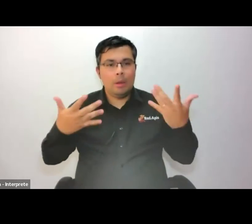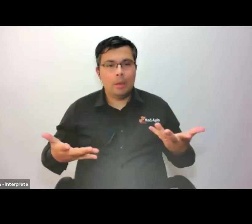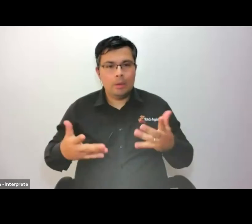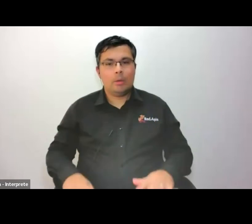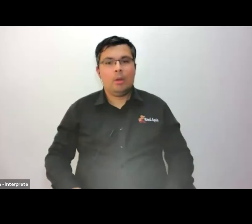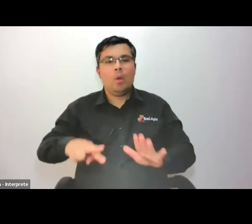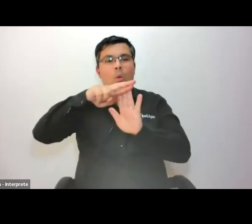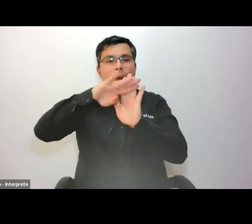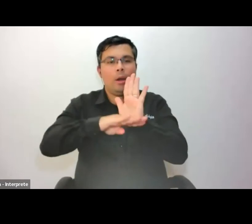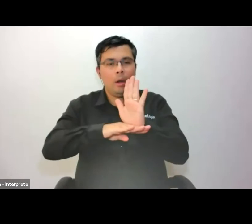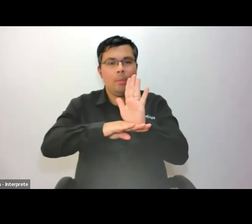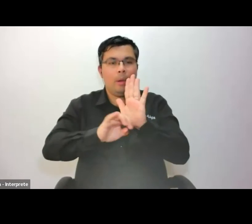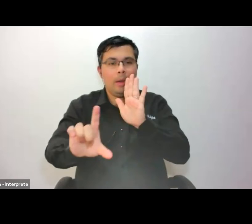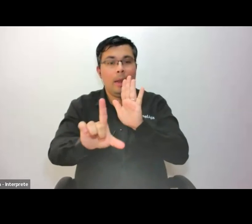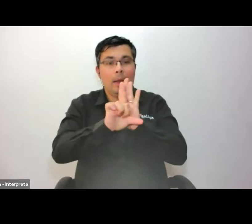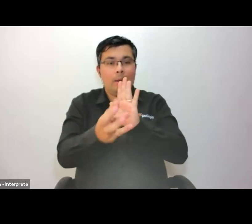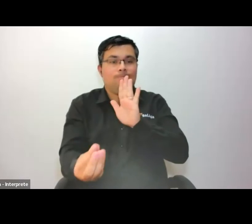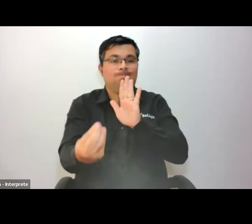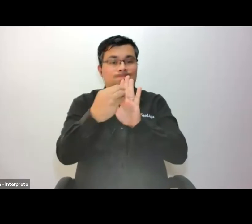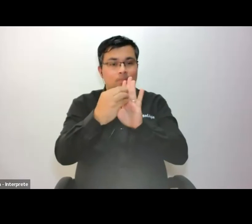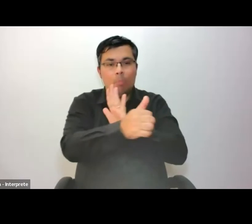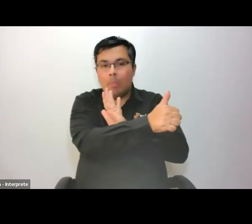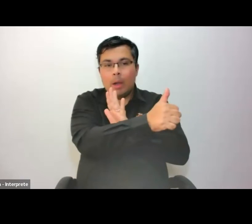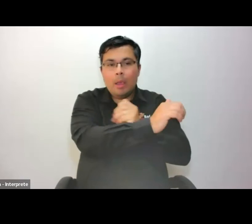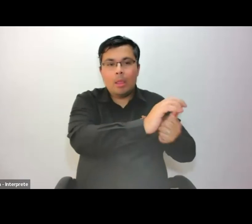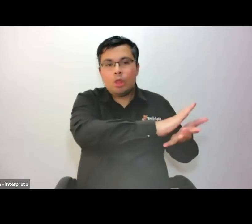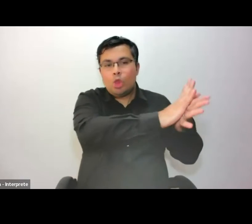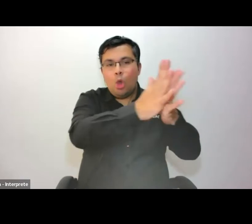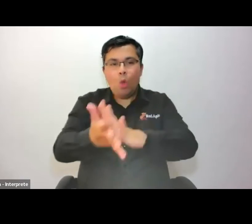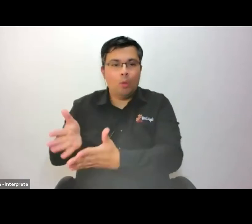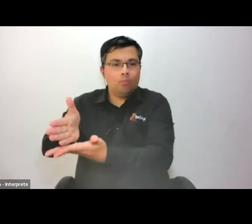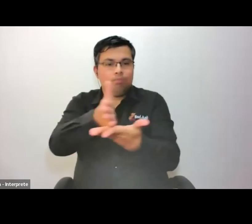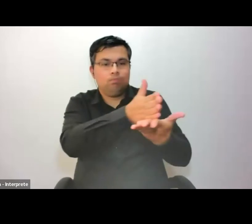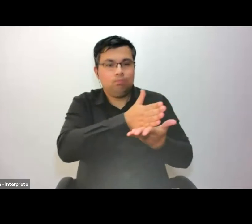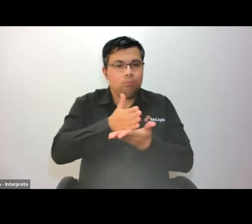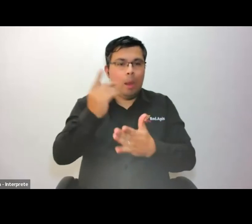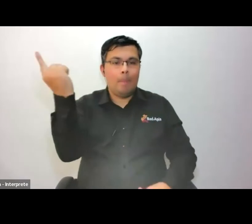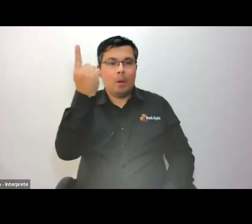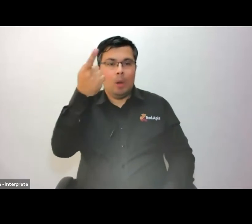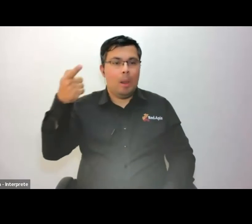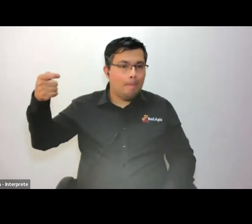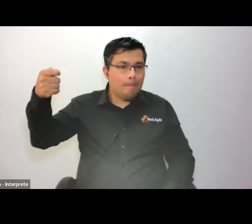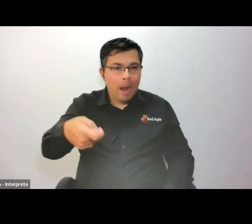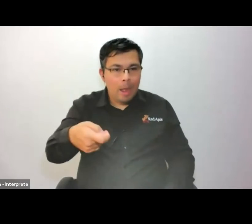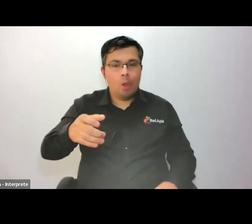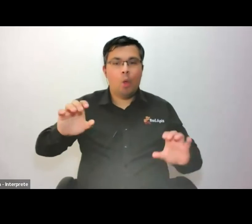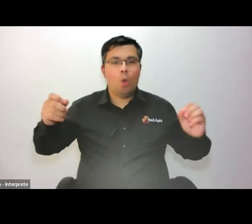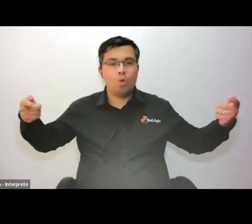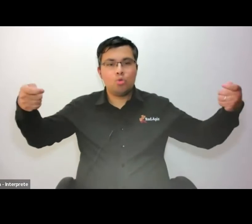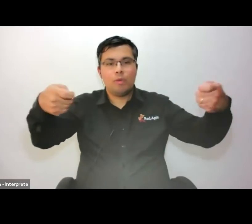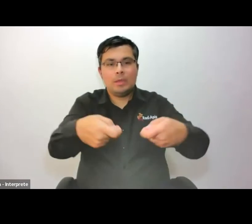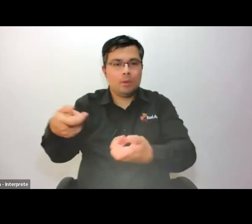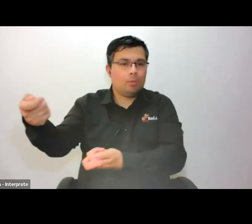de Educación para todos los establecimientos, sean particulares pagados o perciban subvención. Un sistema objetivo